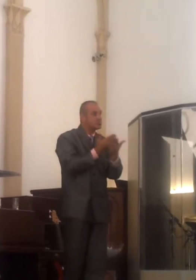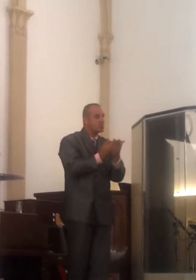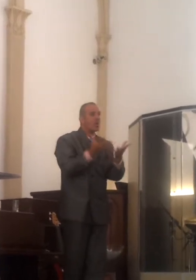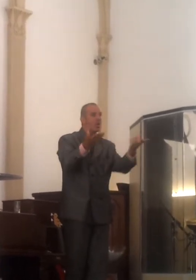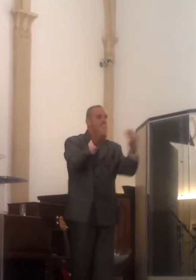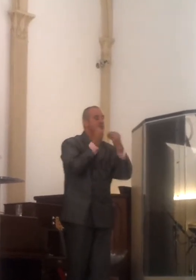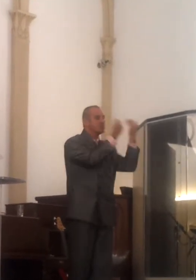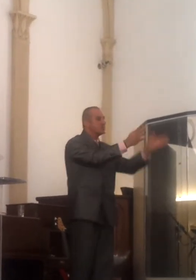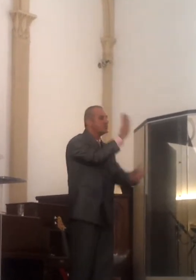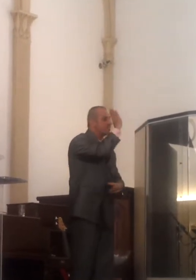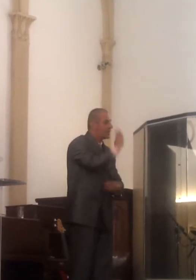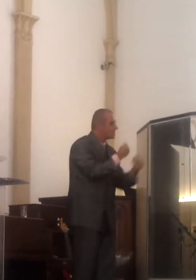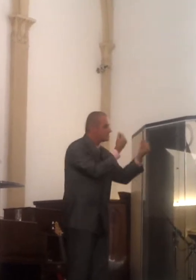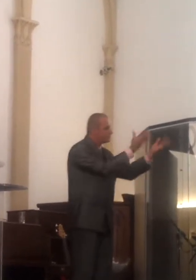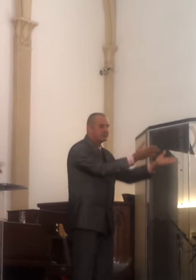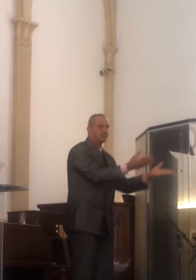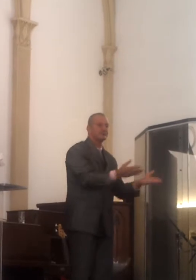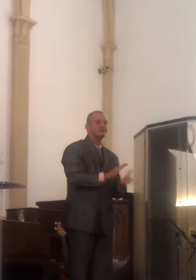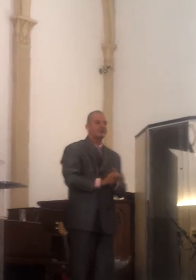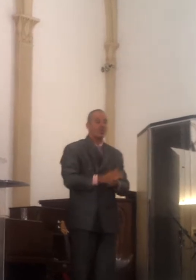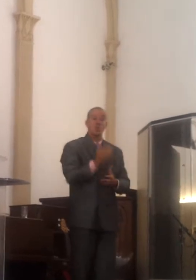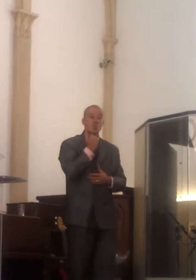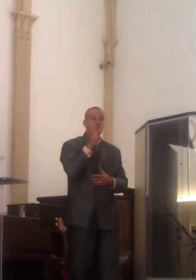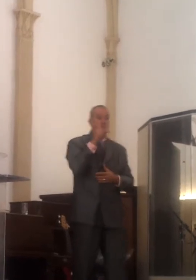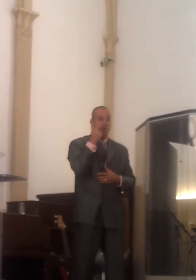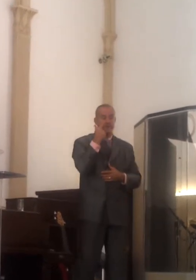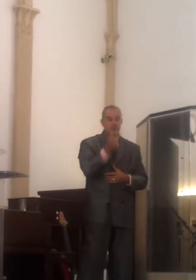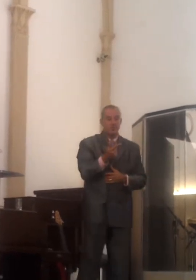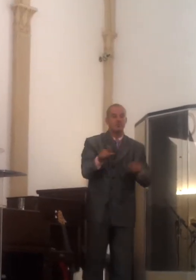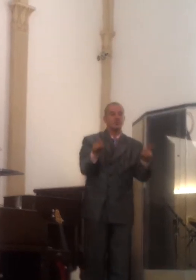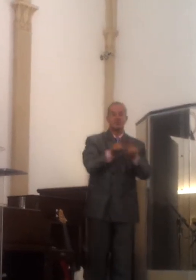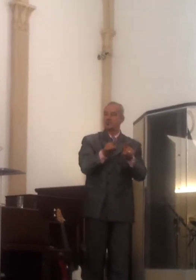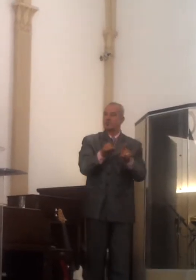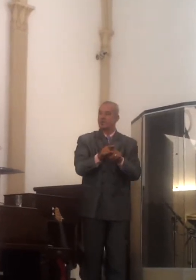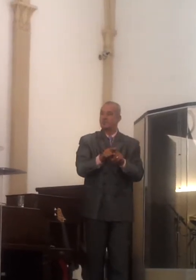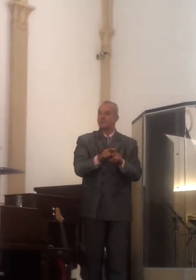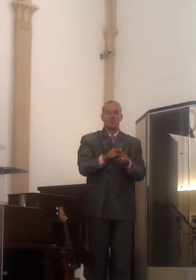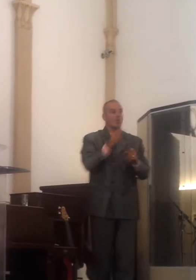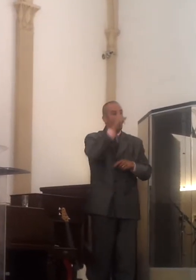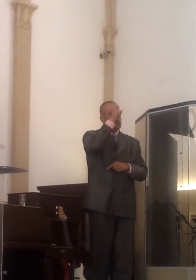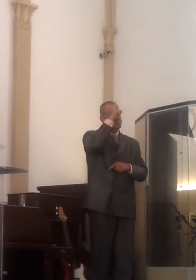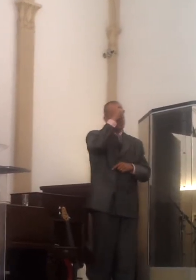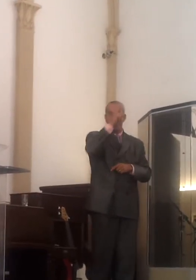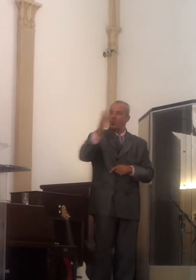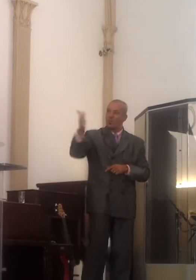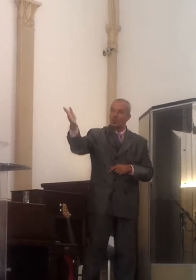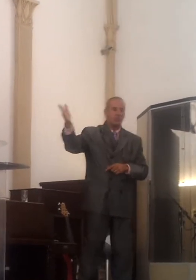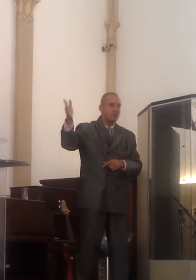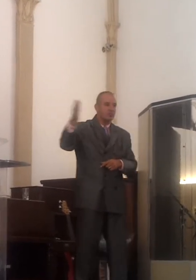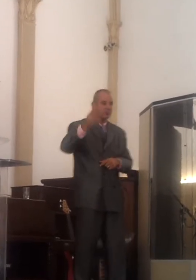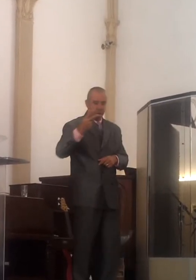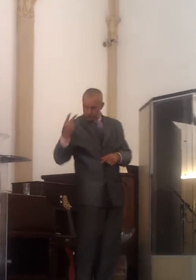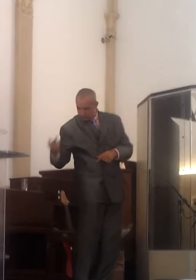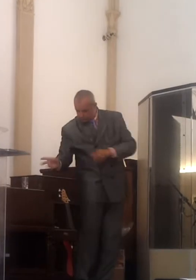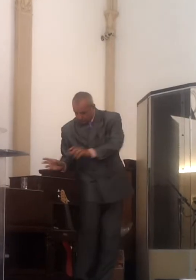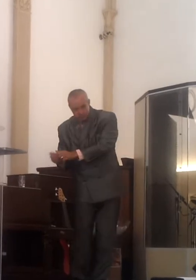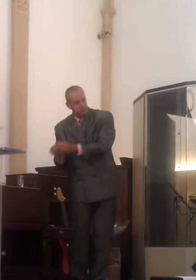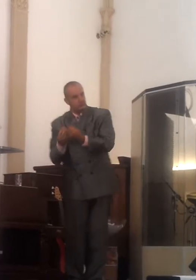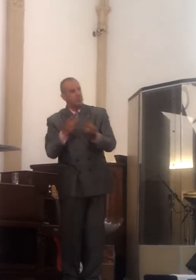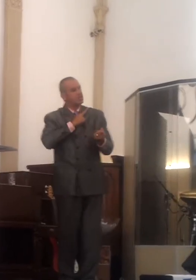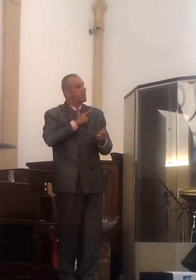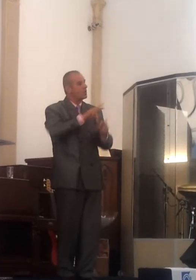escolas? Quem nunca viu um meio hospitalar? Um Novo